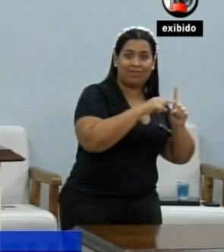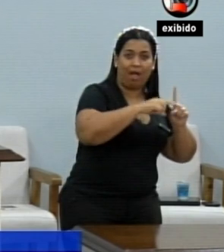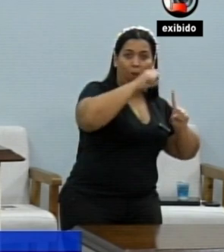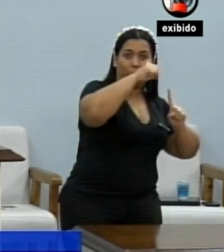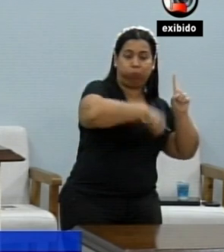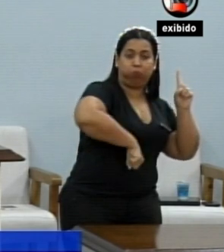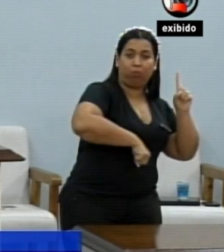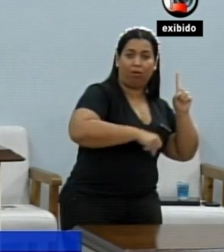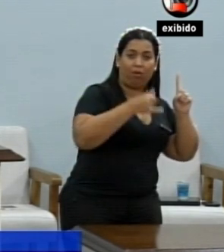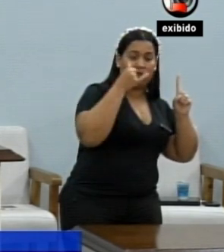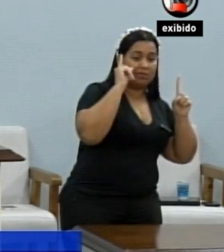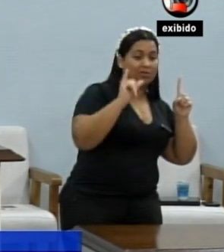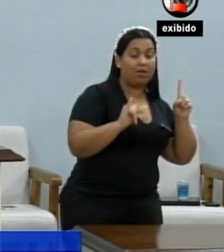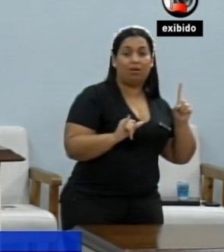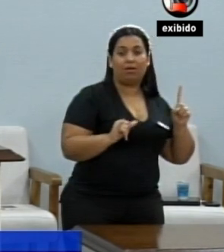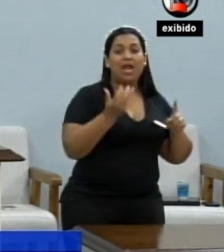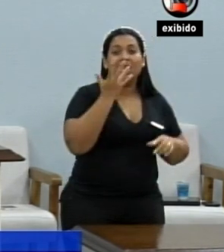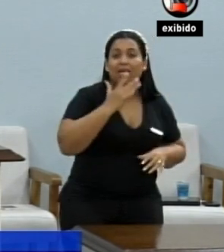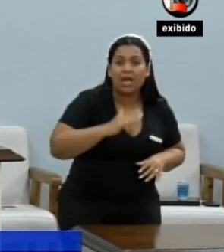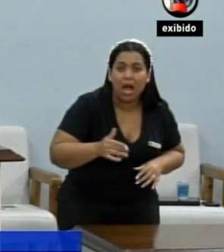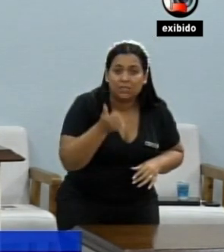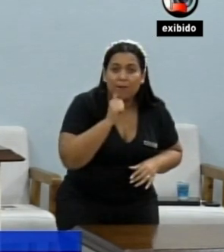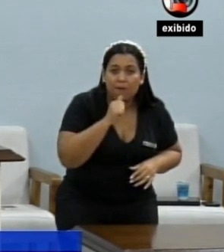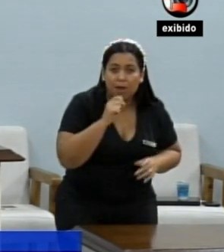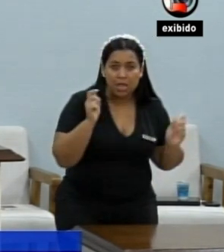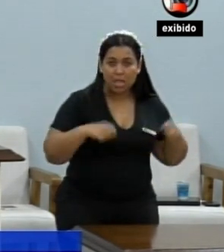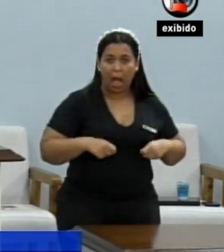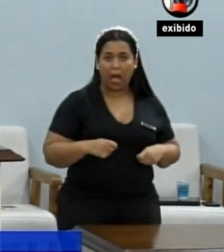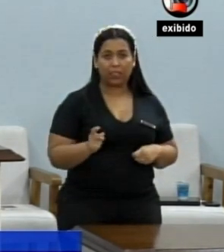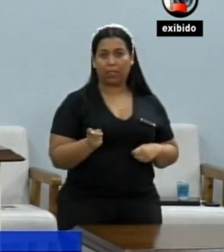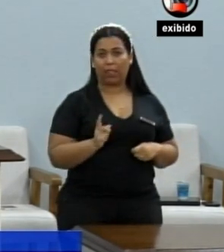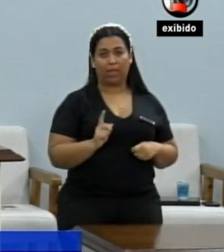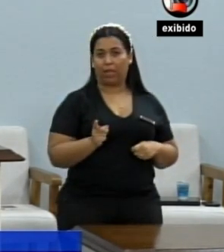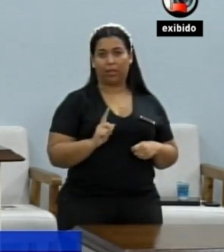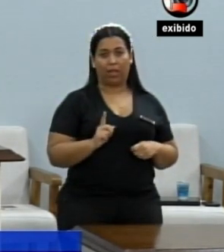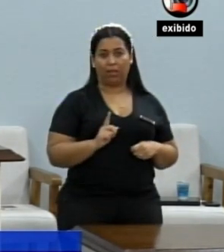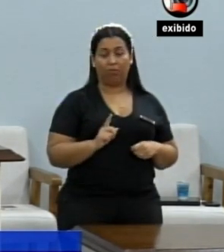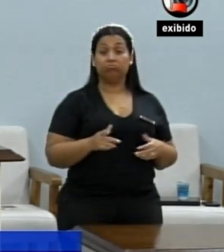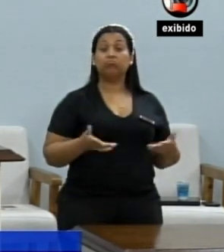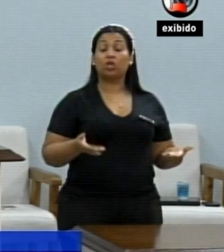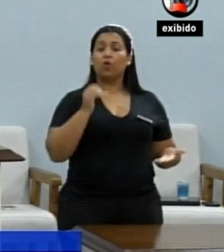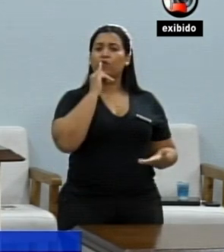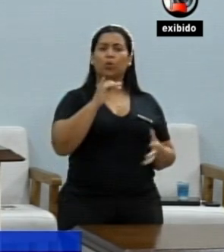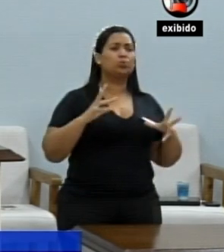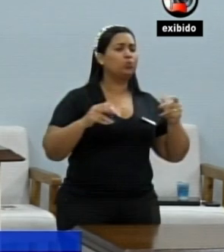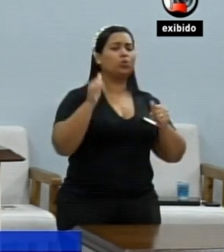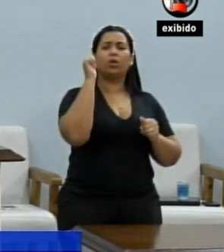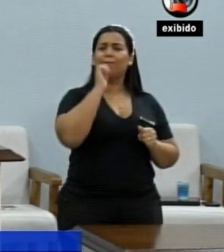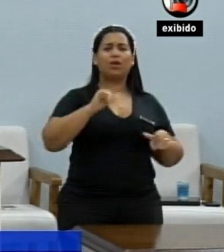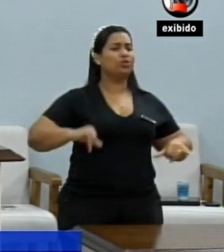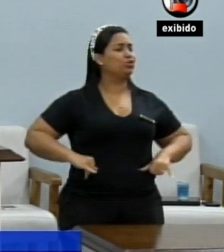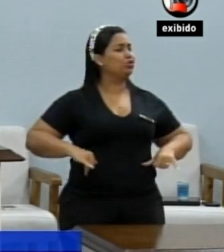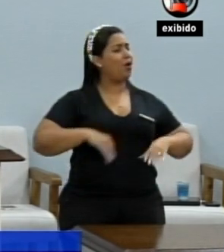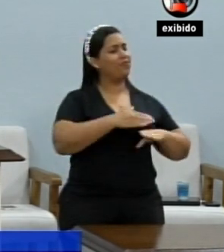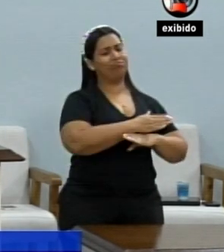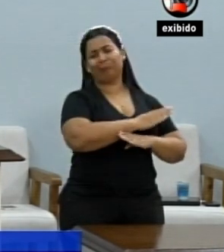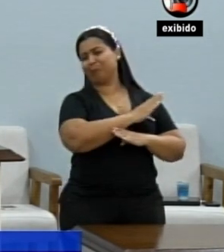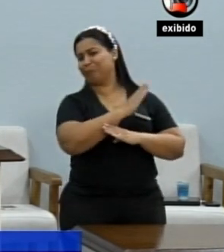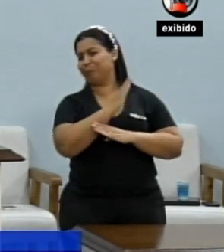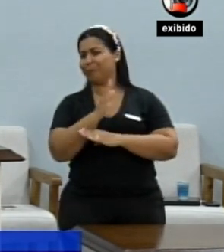casos. Criança não é mãe. Reforçando, assim, que toda mulher sofre a vida toda.